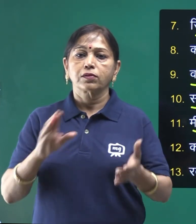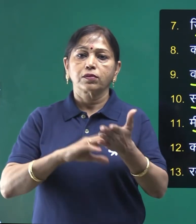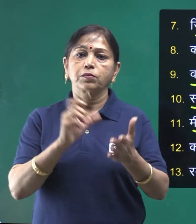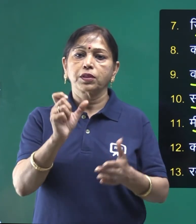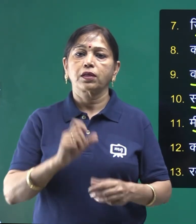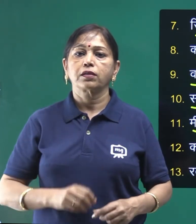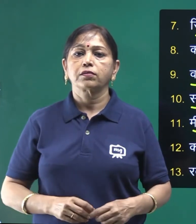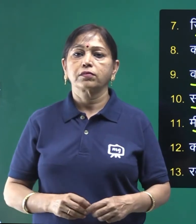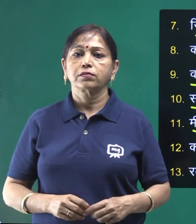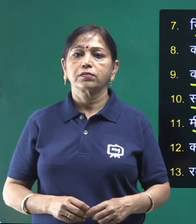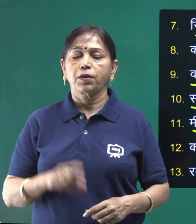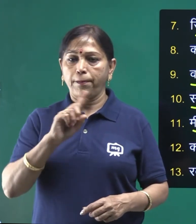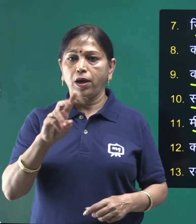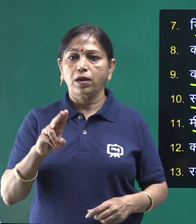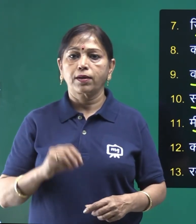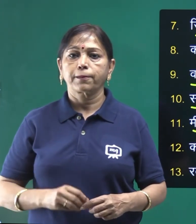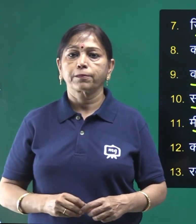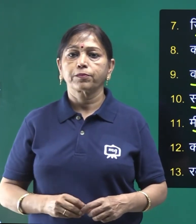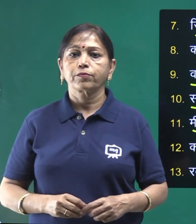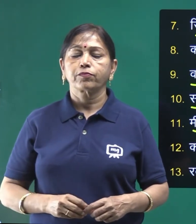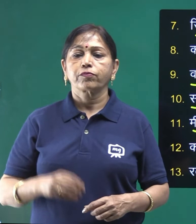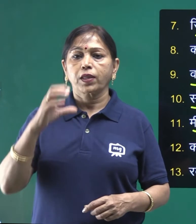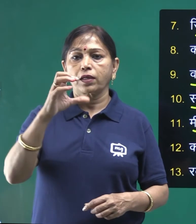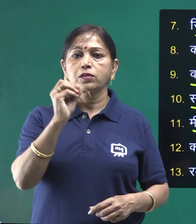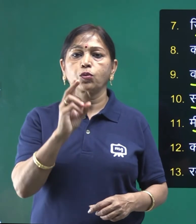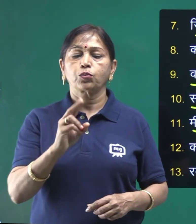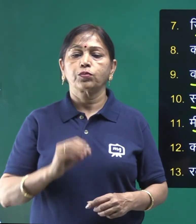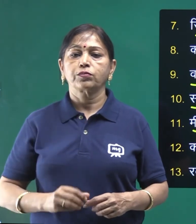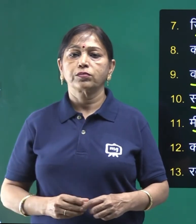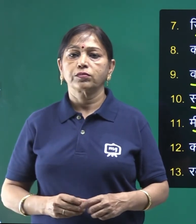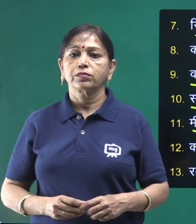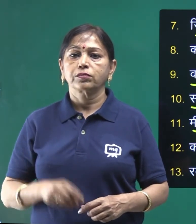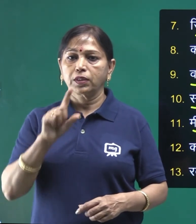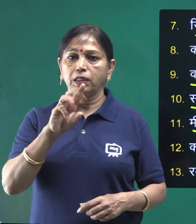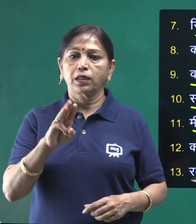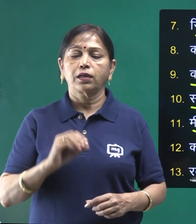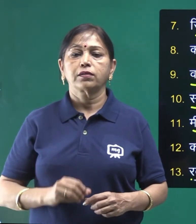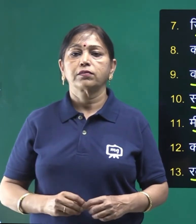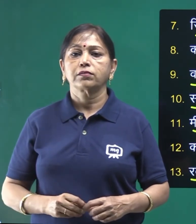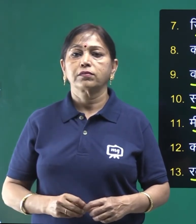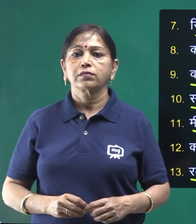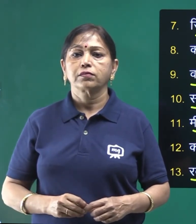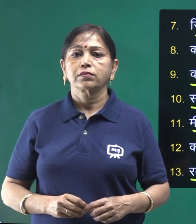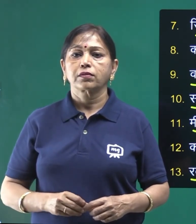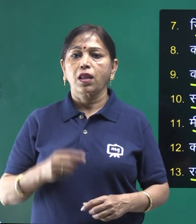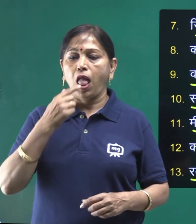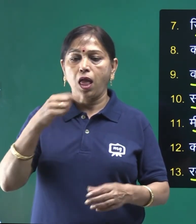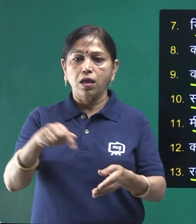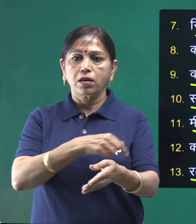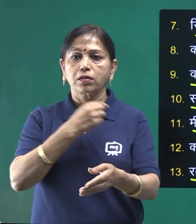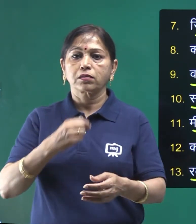मीथेन। 12 कार्बन डाइऑक्साइड। 13 रक्त।